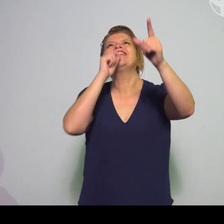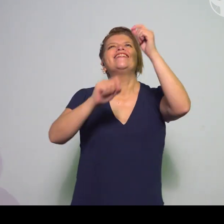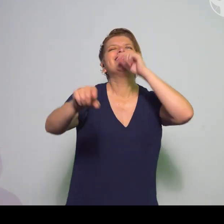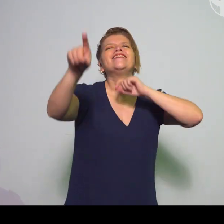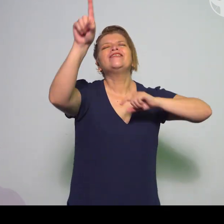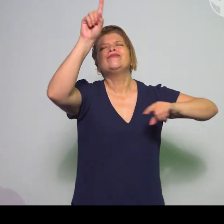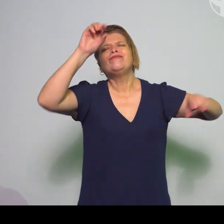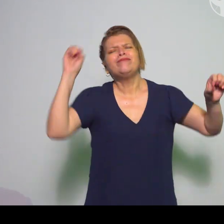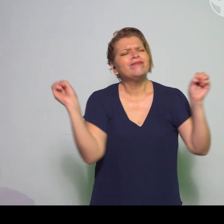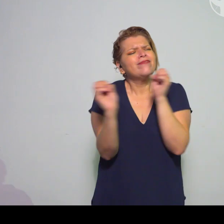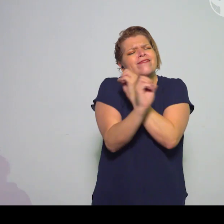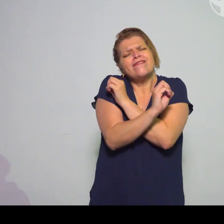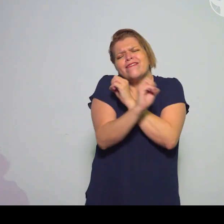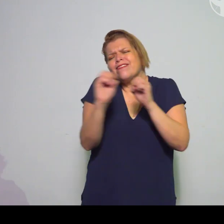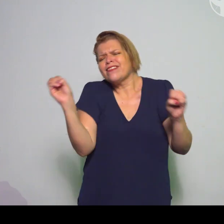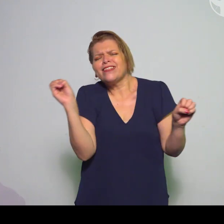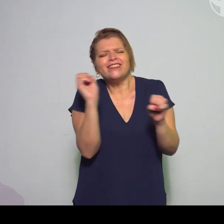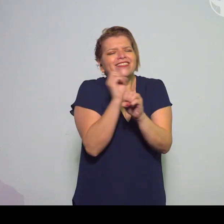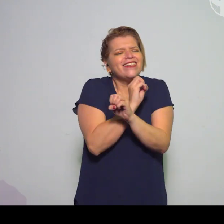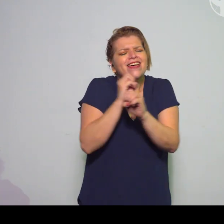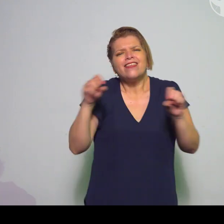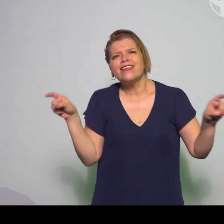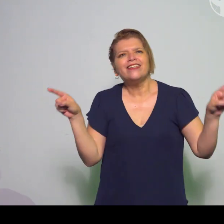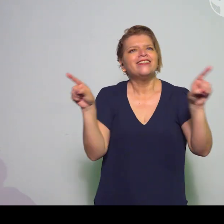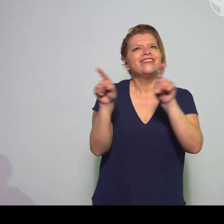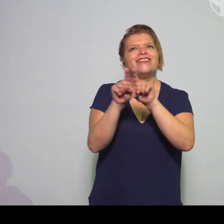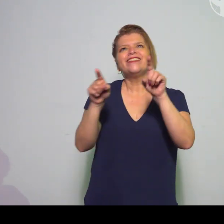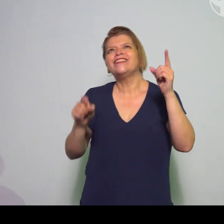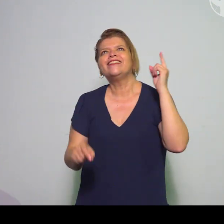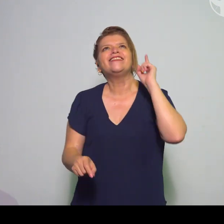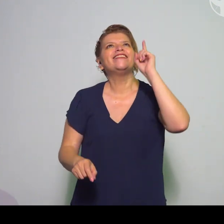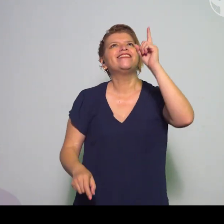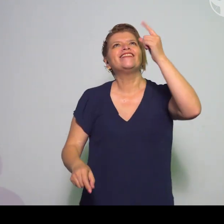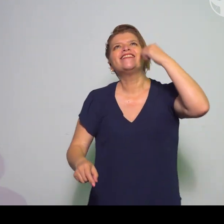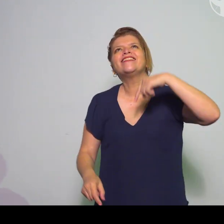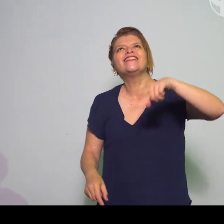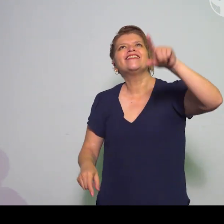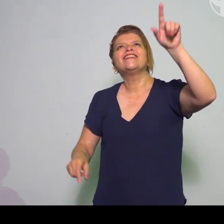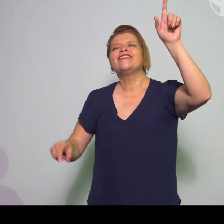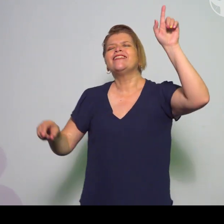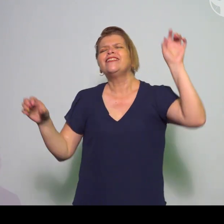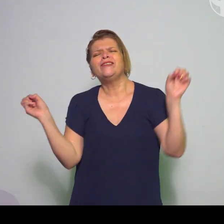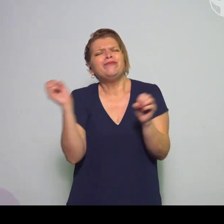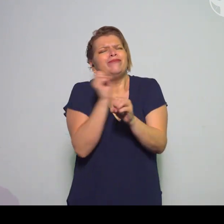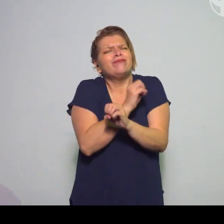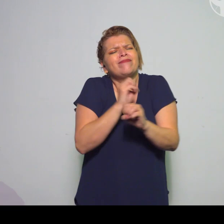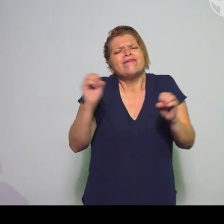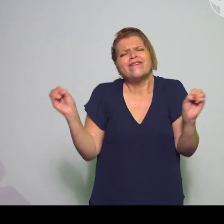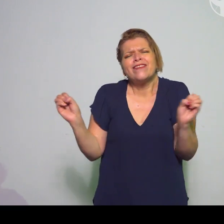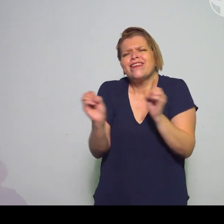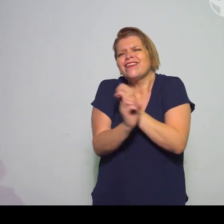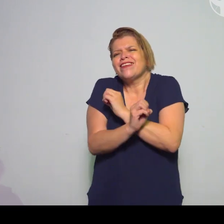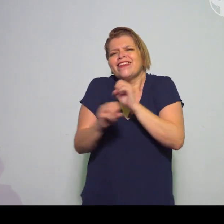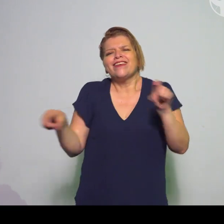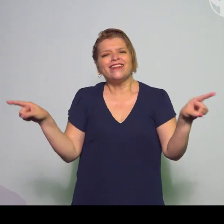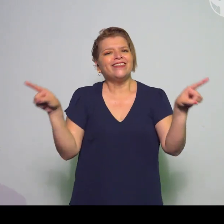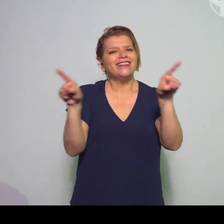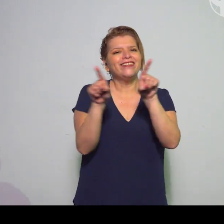Así eres, oh mi Dios, poderoso,